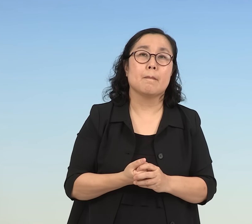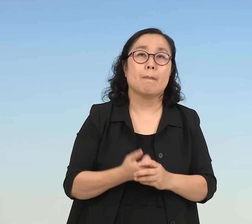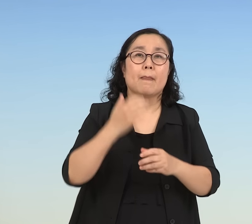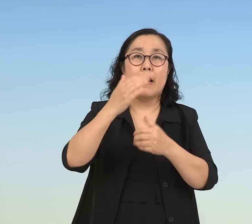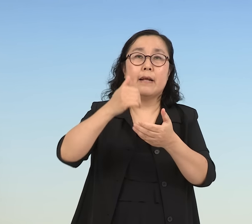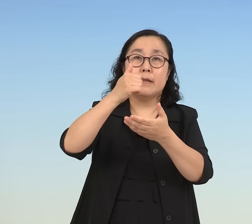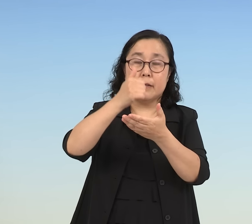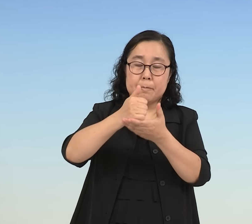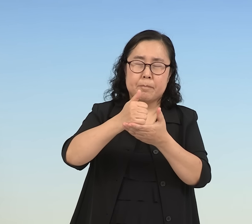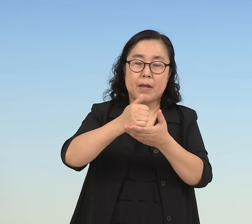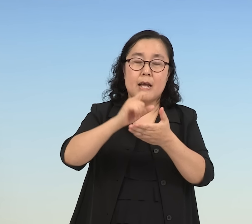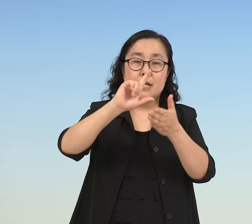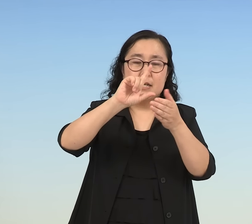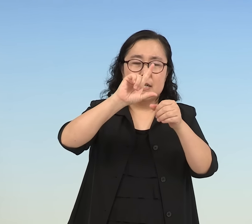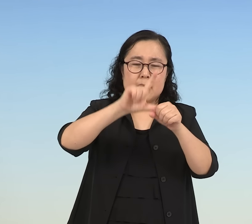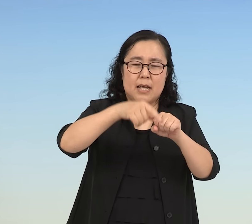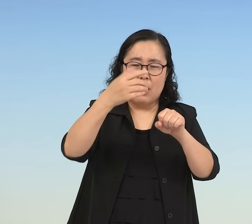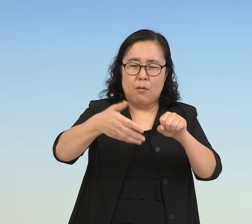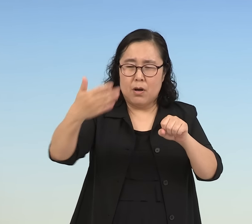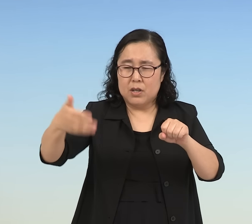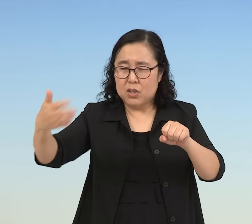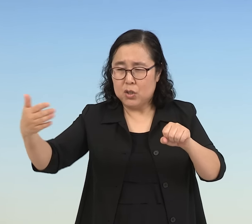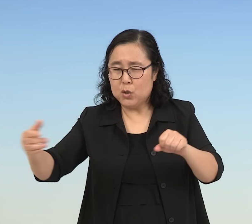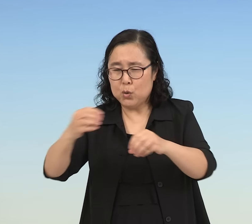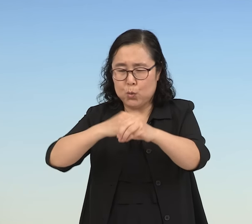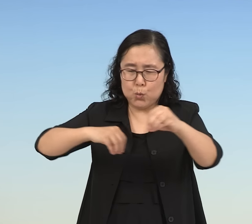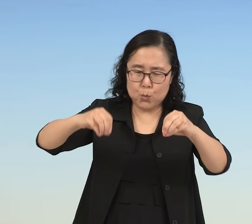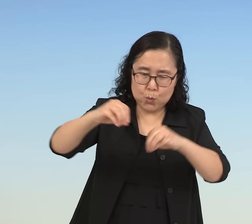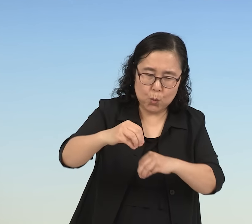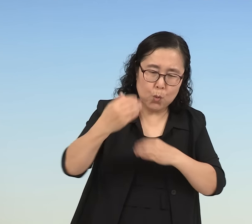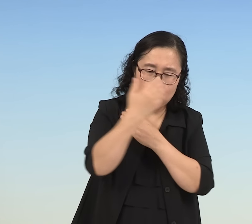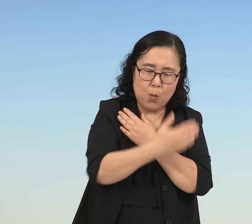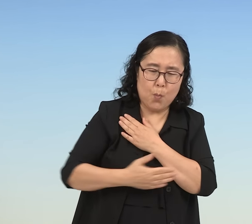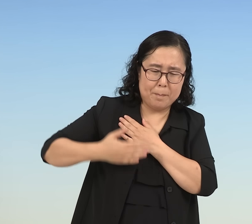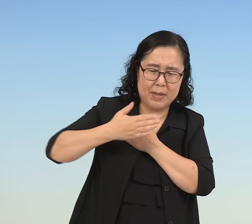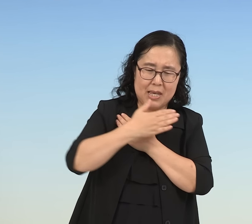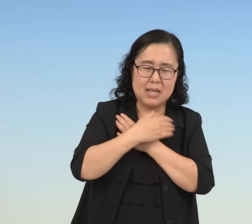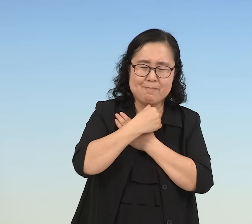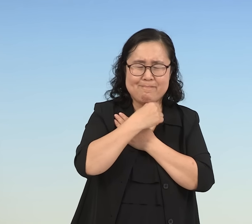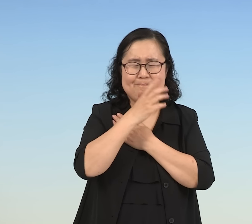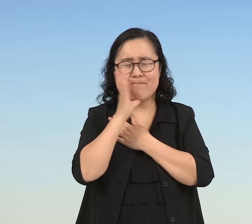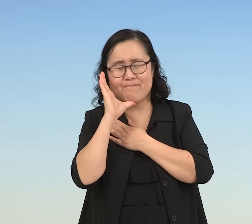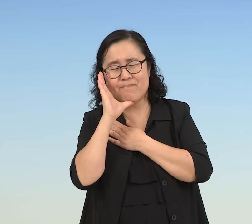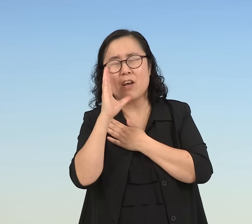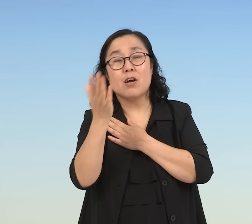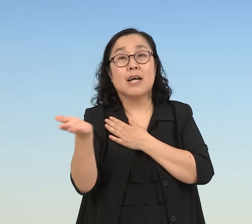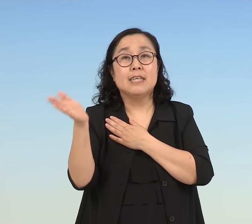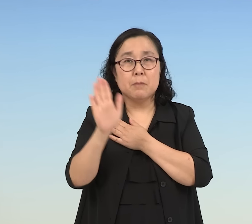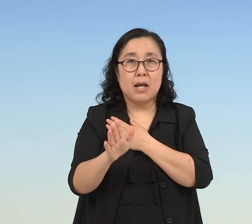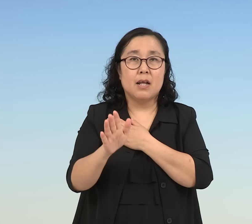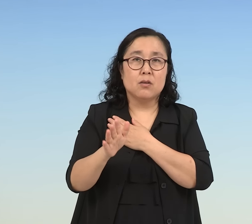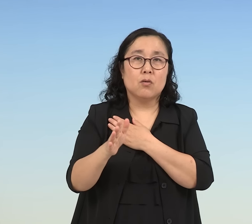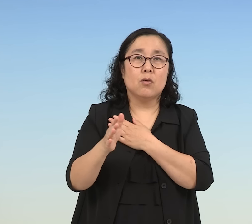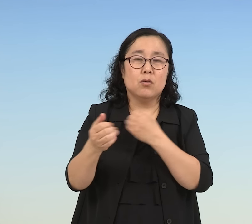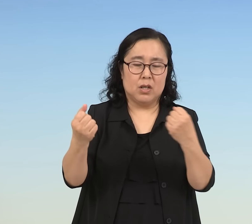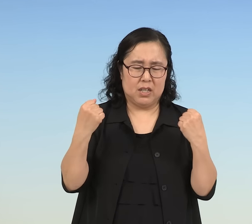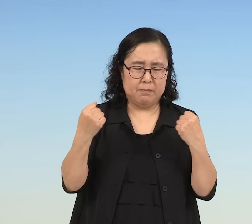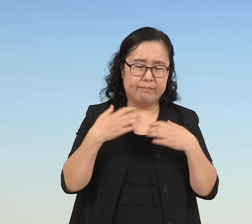하나님 세월이 갈수록 육신은 점점 피부도 노화돼가고 쭈글쭈글하고 힘은